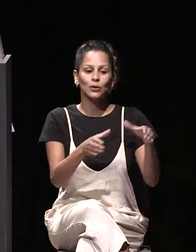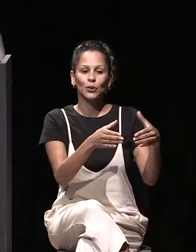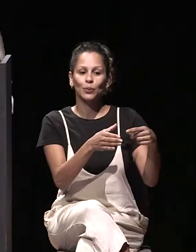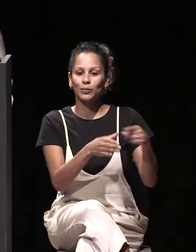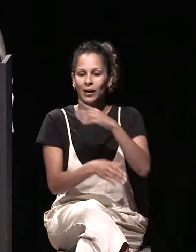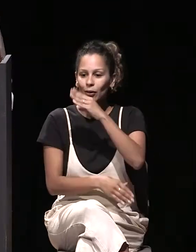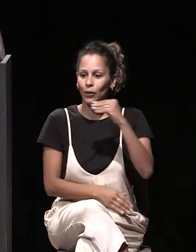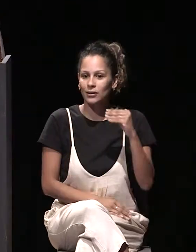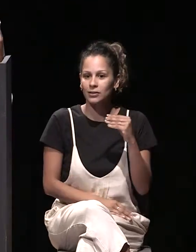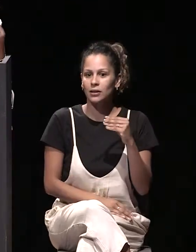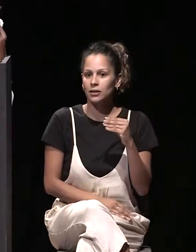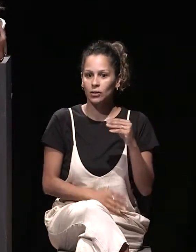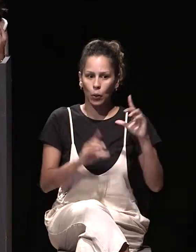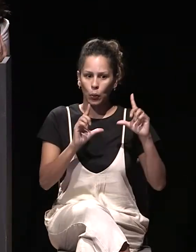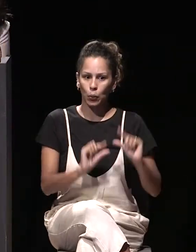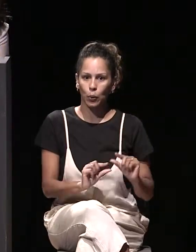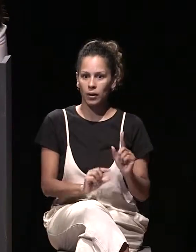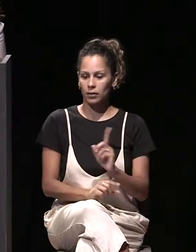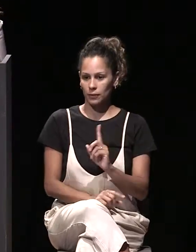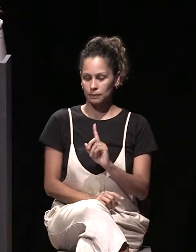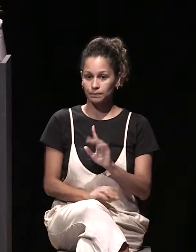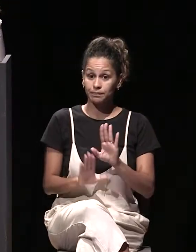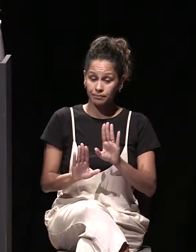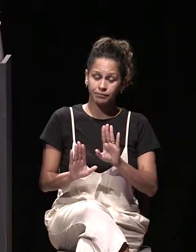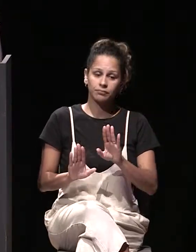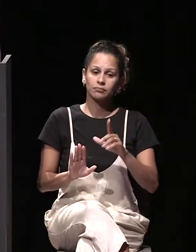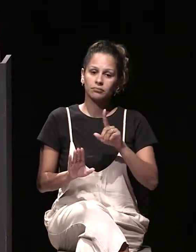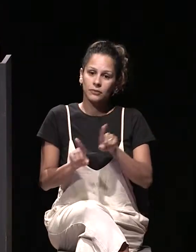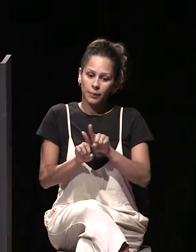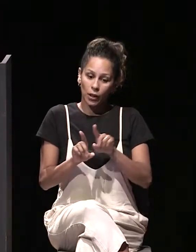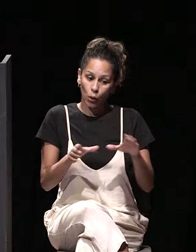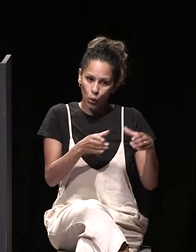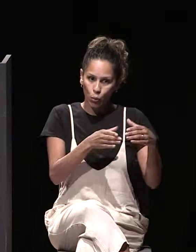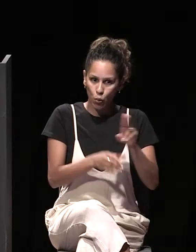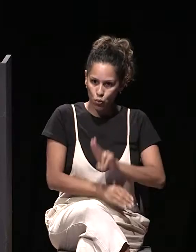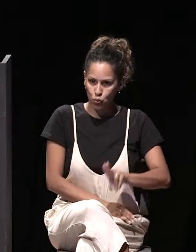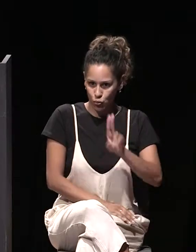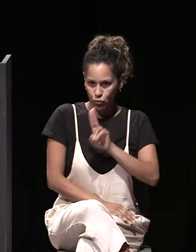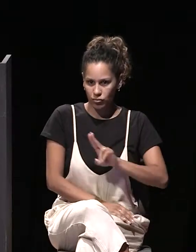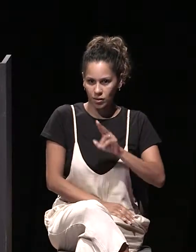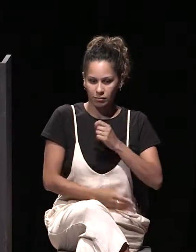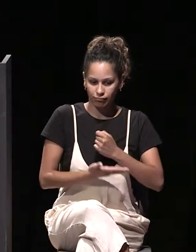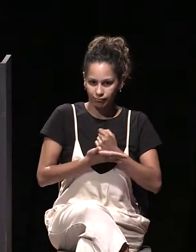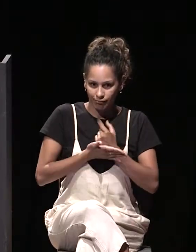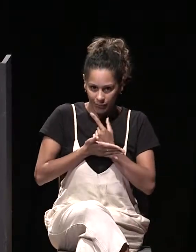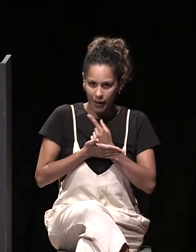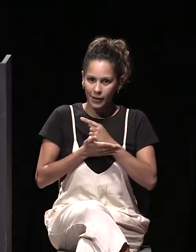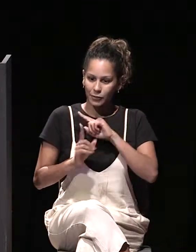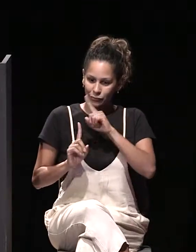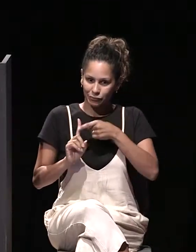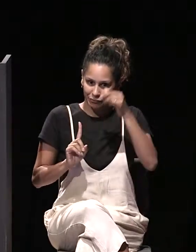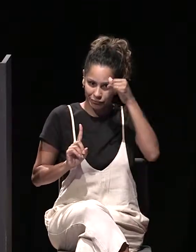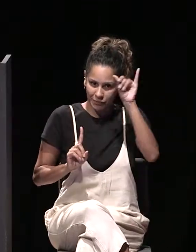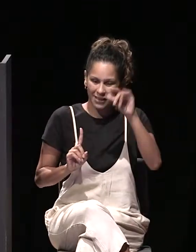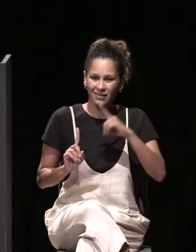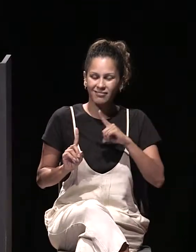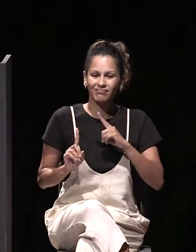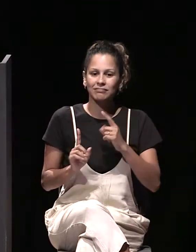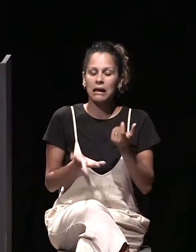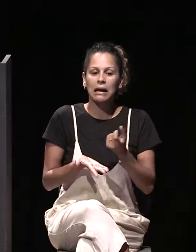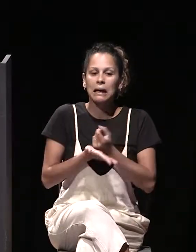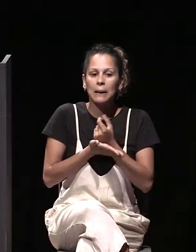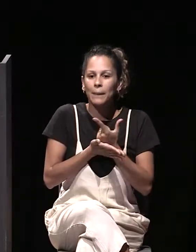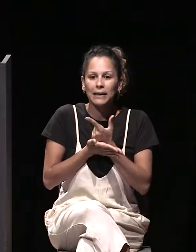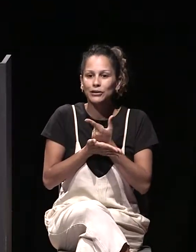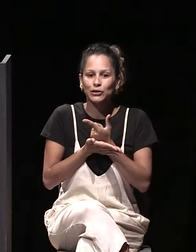uma baixa prevalência. E entre as que usam métodos anticoncepcionais, em geral, usa métodos de baixa eficácia, ou seja, que